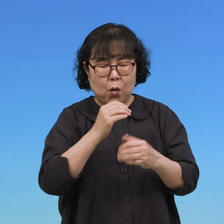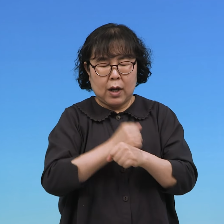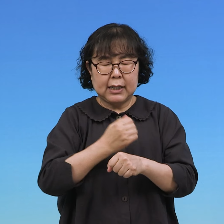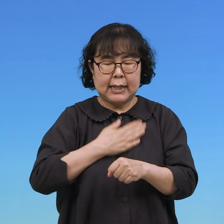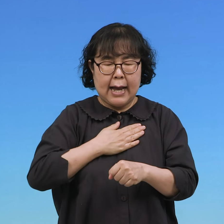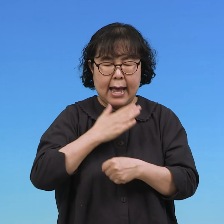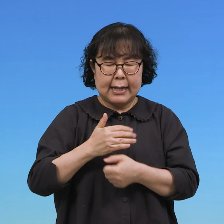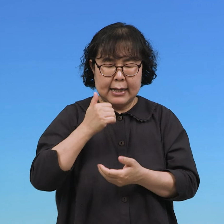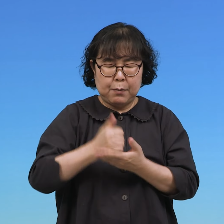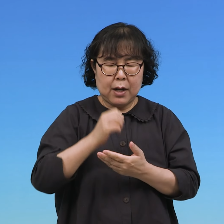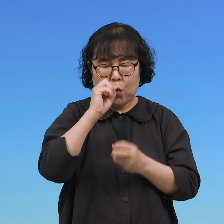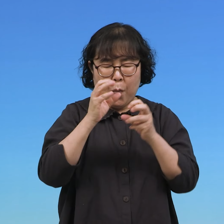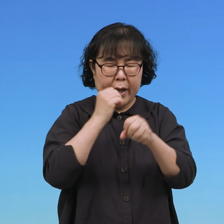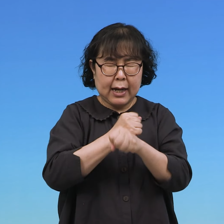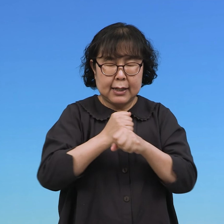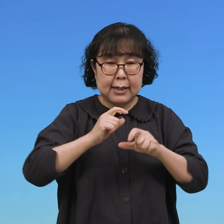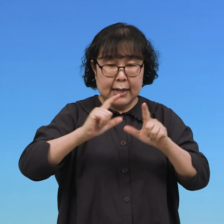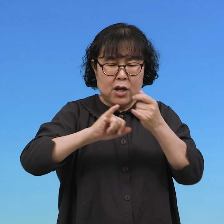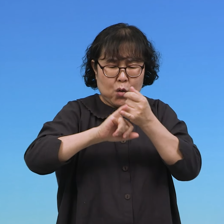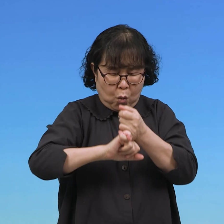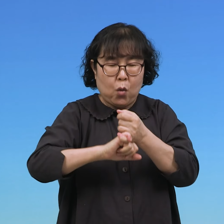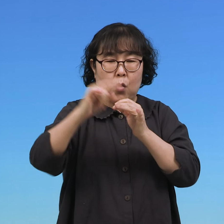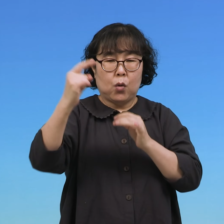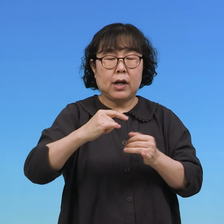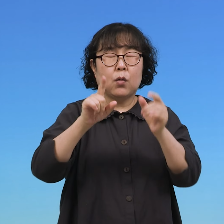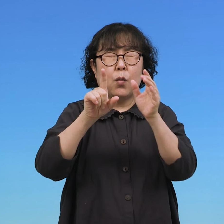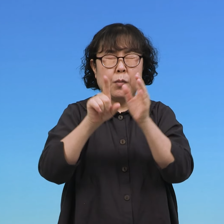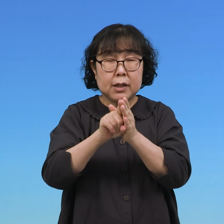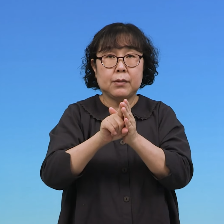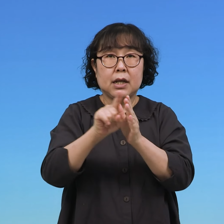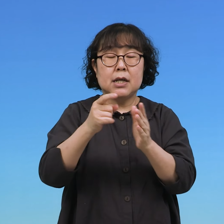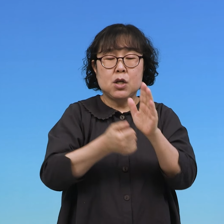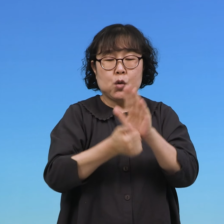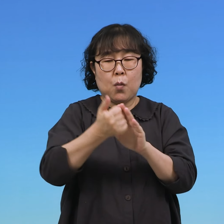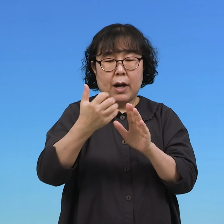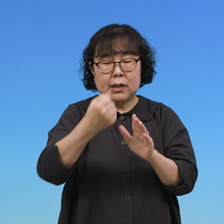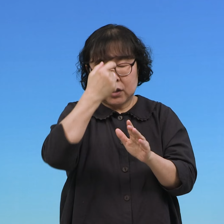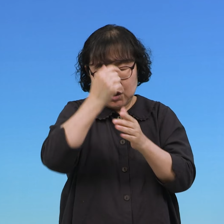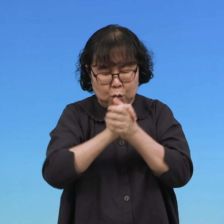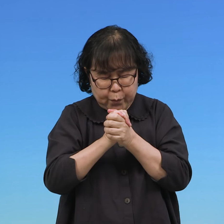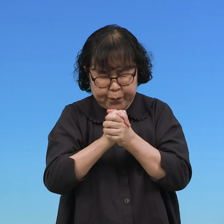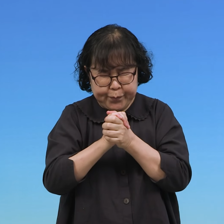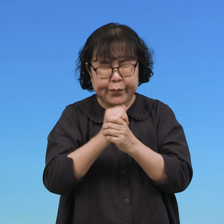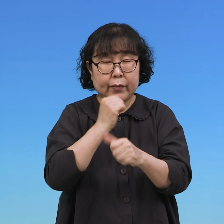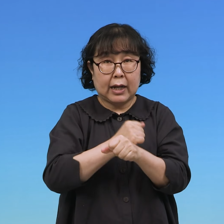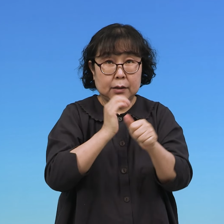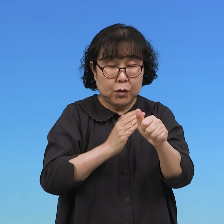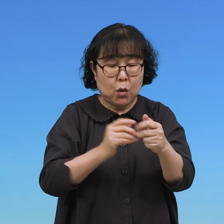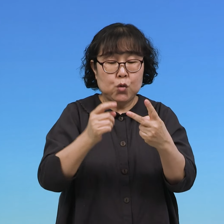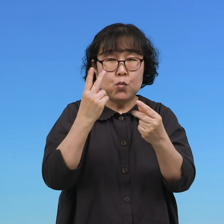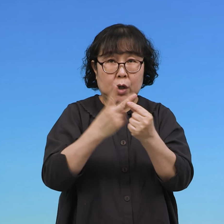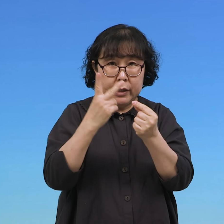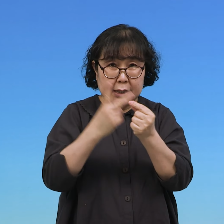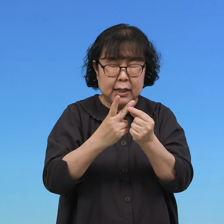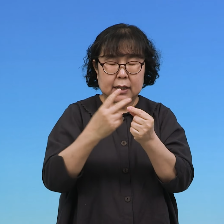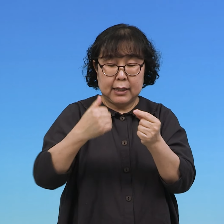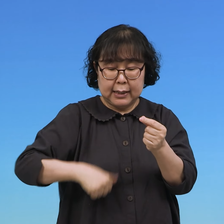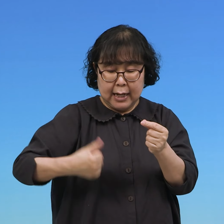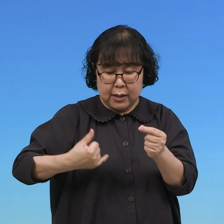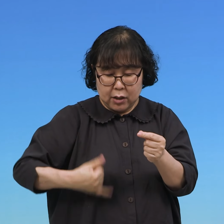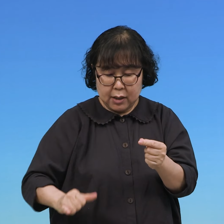인도하신 나의 하나님이라고 고백하는 날이 올 줄로 믿습니다. 이 소망을 가지고 기도하시고, 또 한 가지, 하나님,